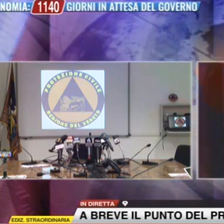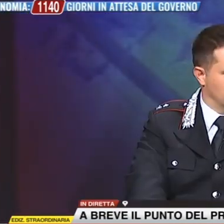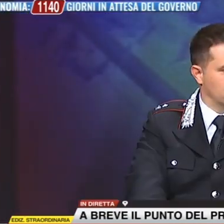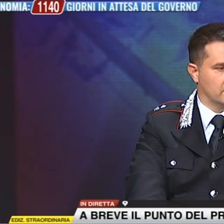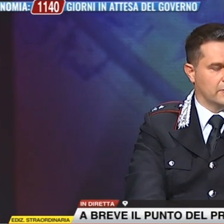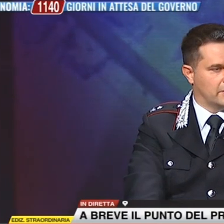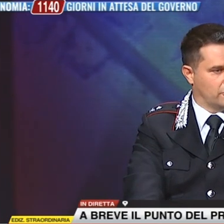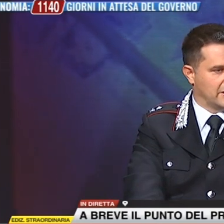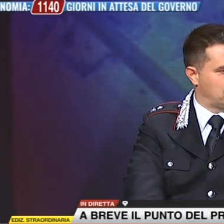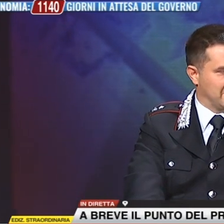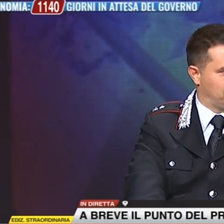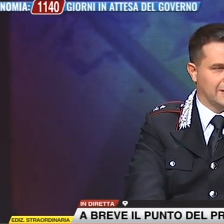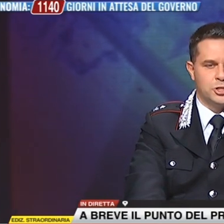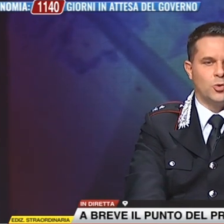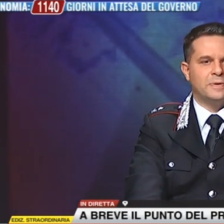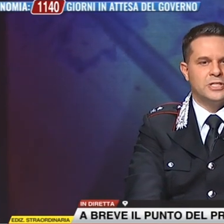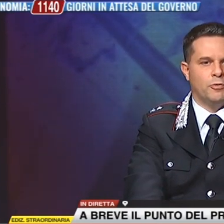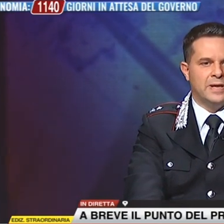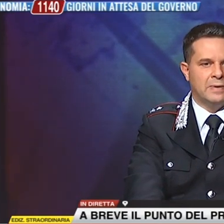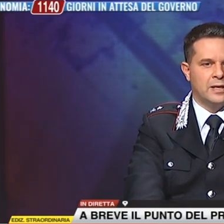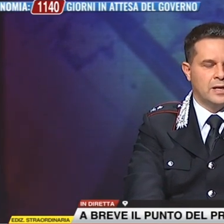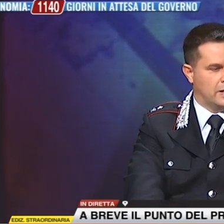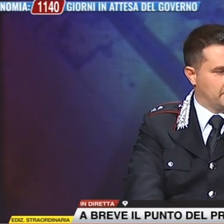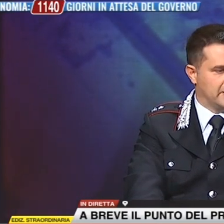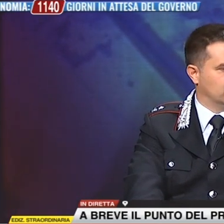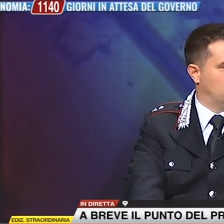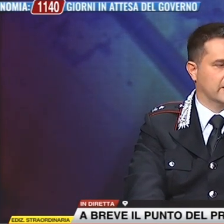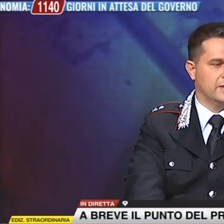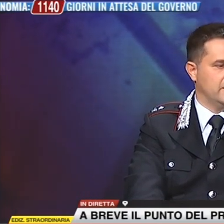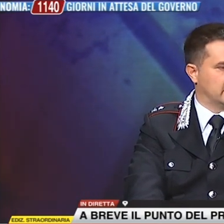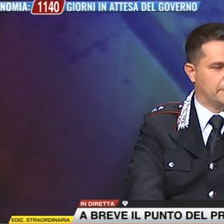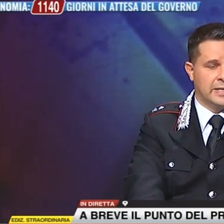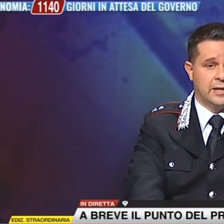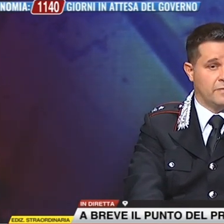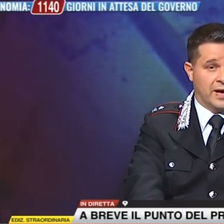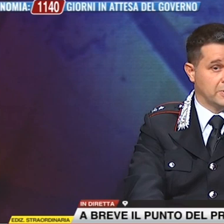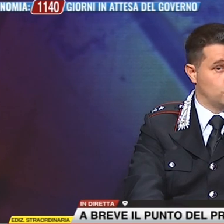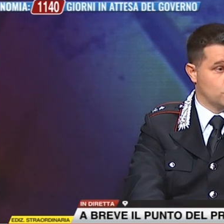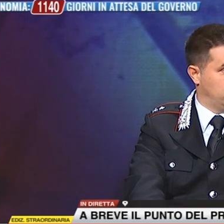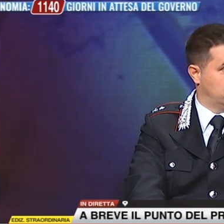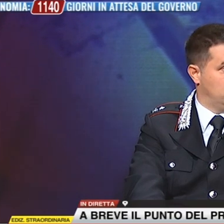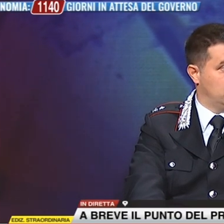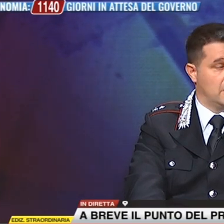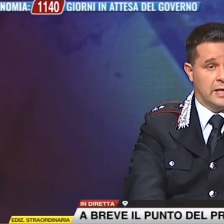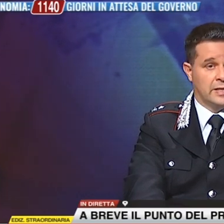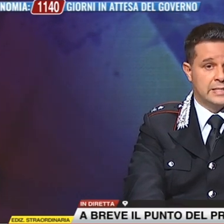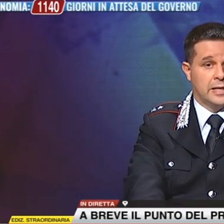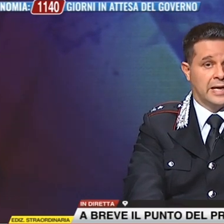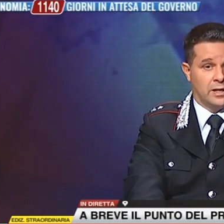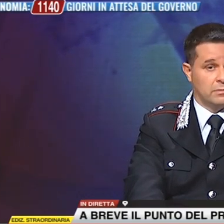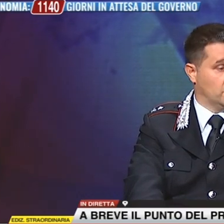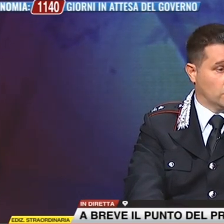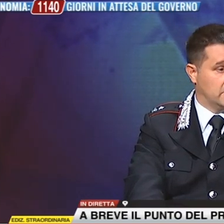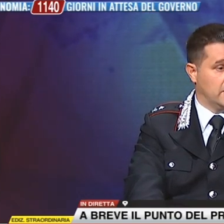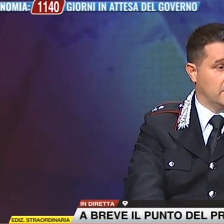che erano i casi pratici a cui pensavo prima. È capitato anche di recapitare dei farmaci urgenti a degli anziani,